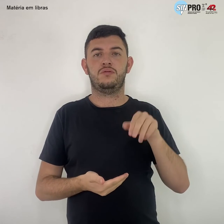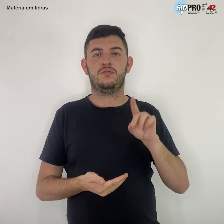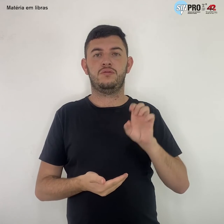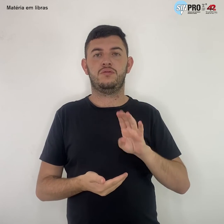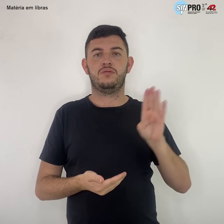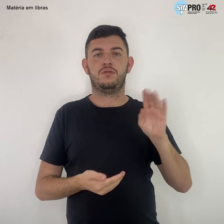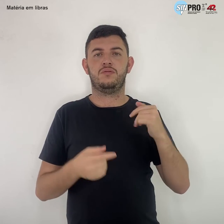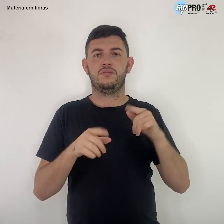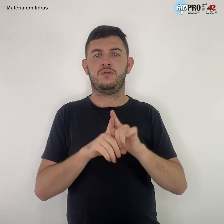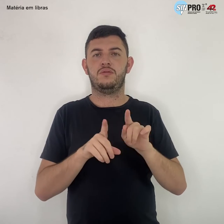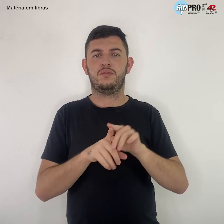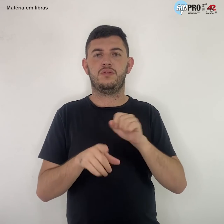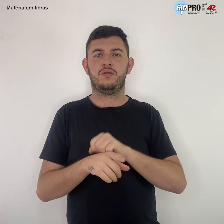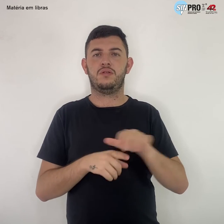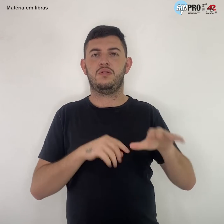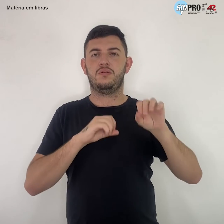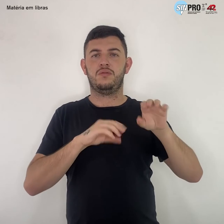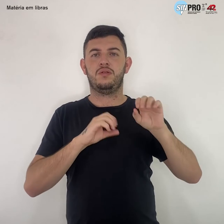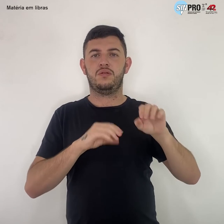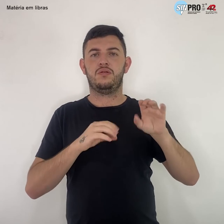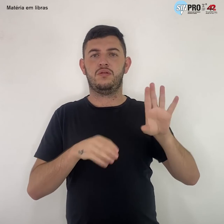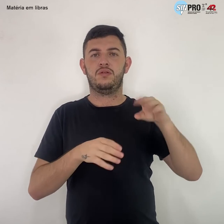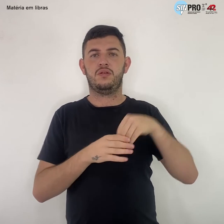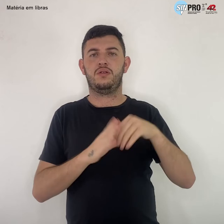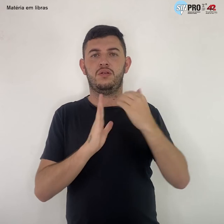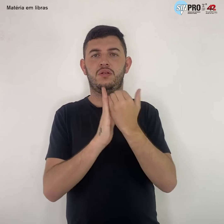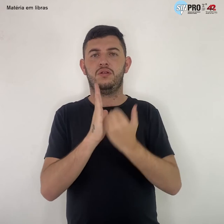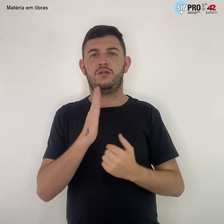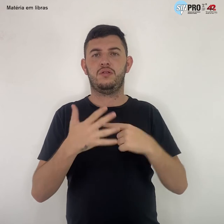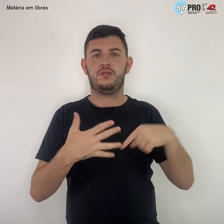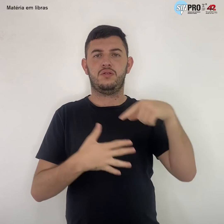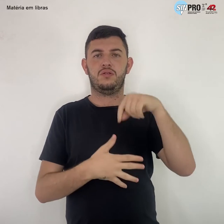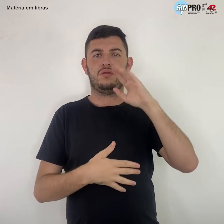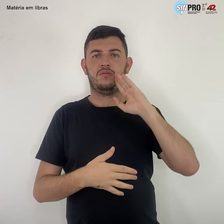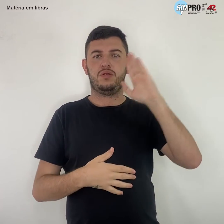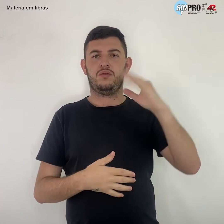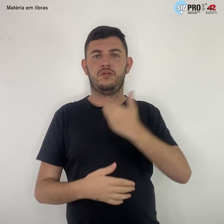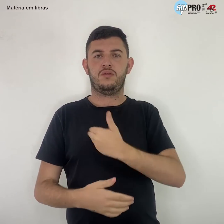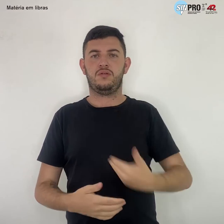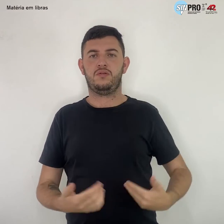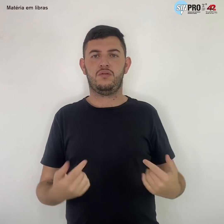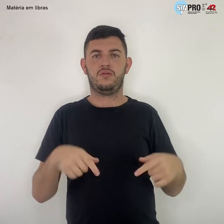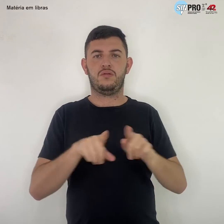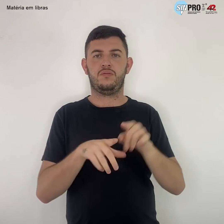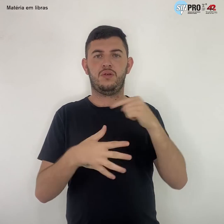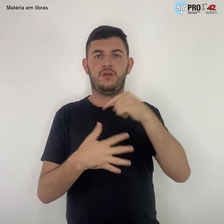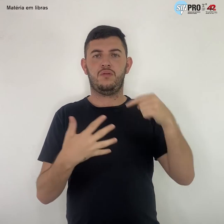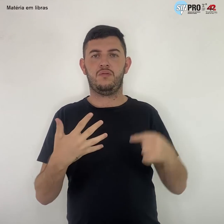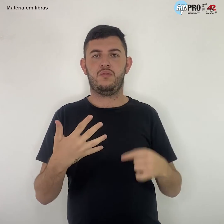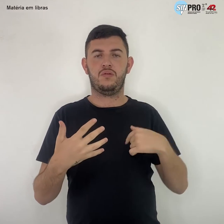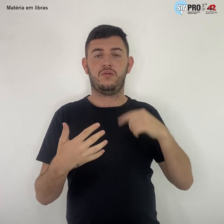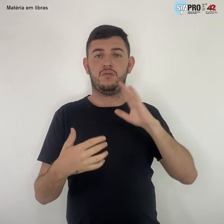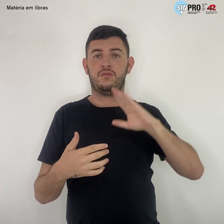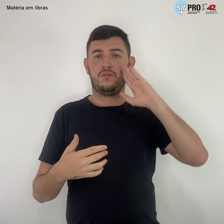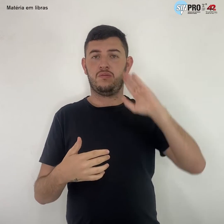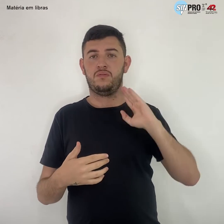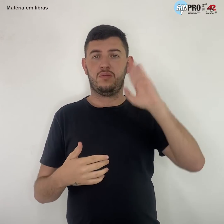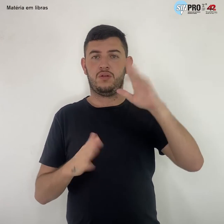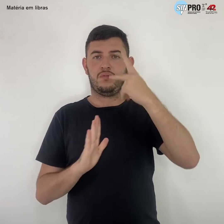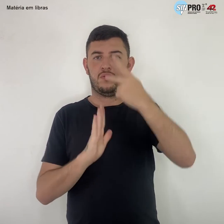demandas educacionais na lista de prioridades do governo é um ponto de destaque no projeto ideológico